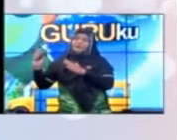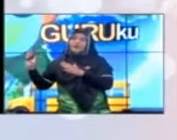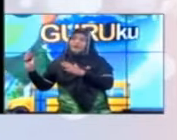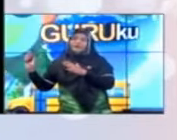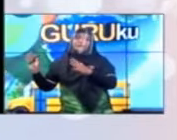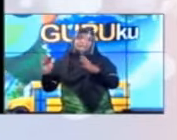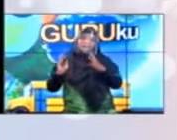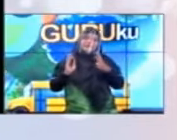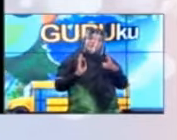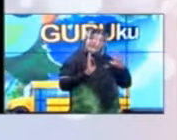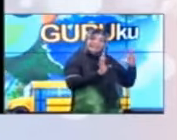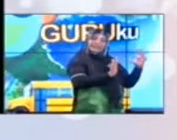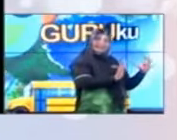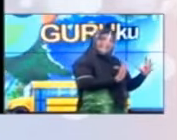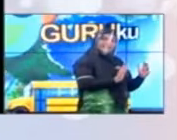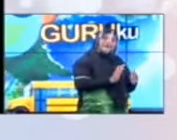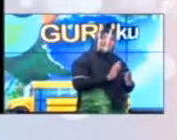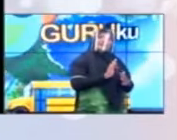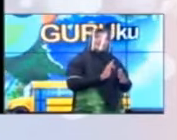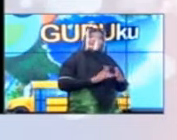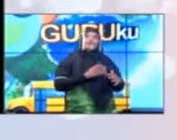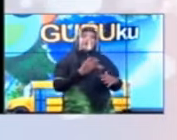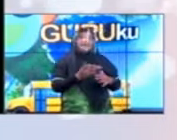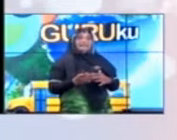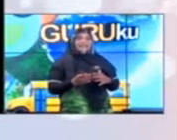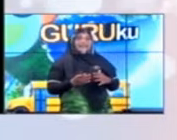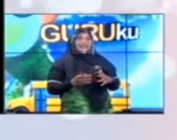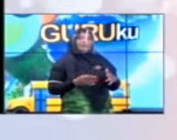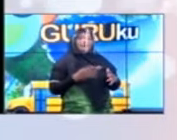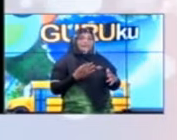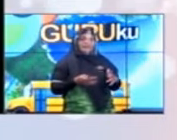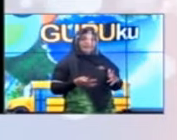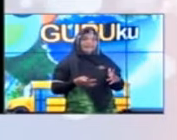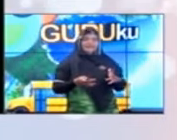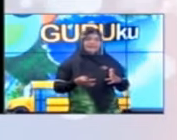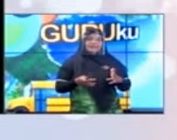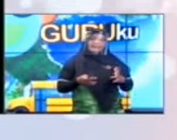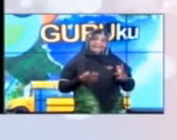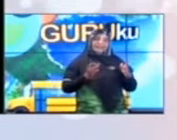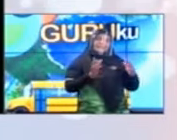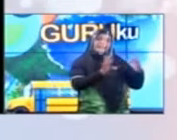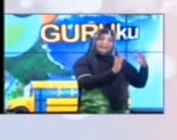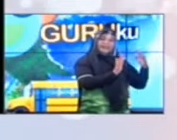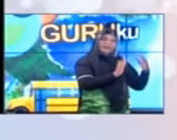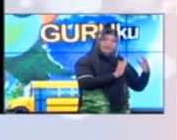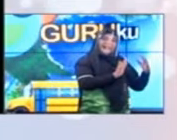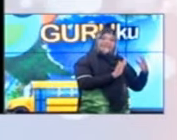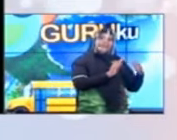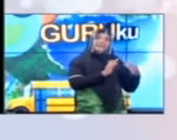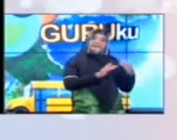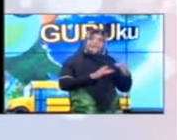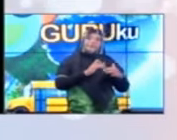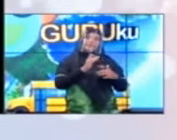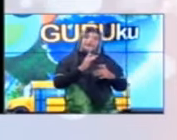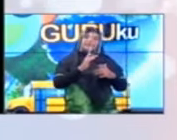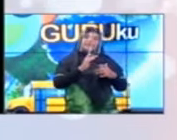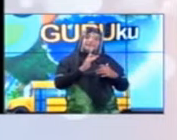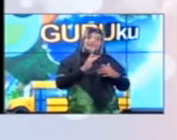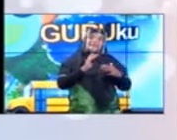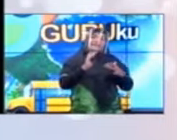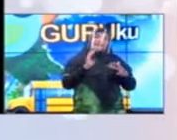sudah pila-pila. Untuk gambar yang paling kiri itu ada gerakan tolakan atau tumpuan. Serta gambar yang kedua ada gerakan